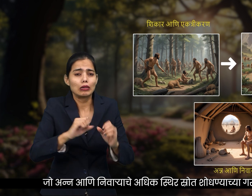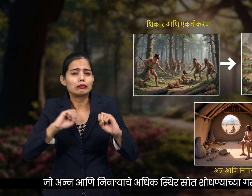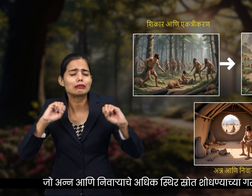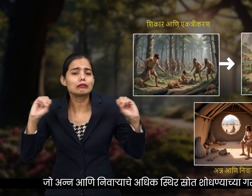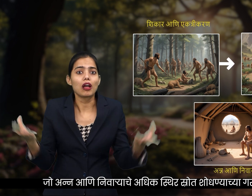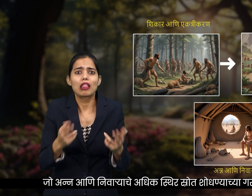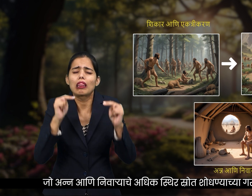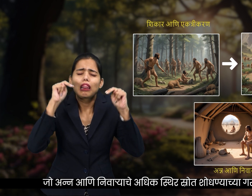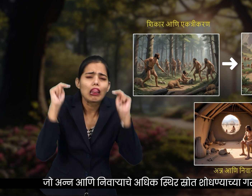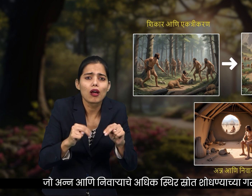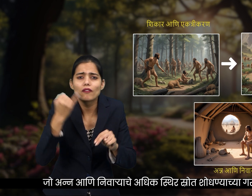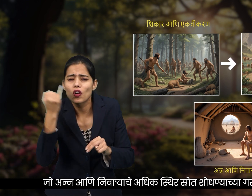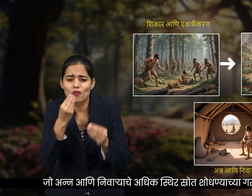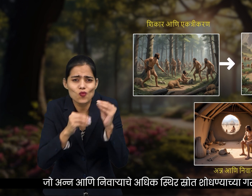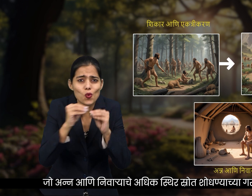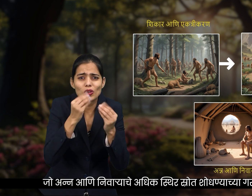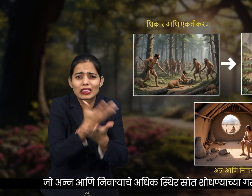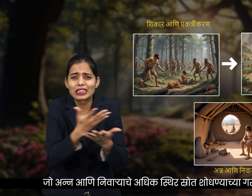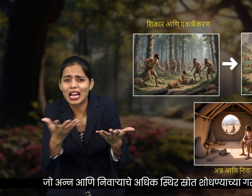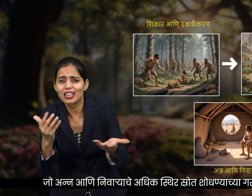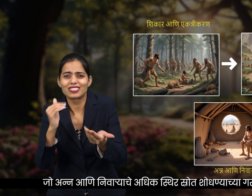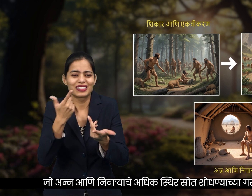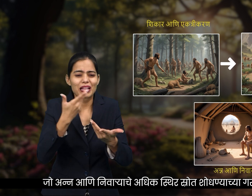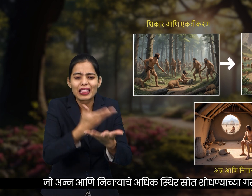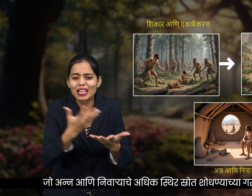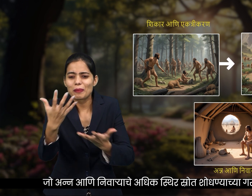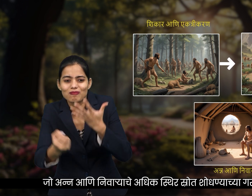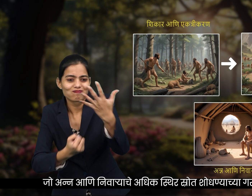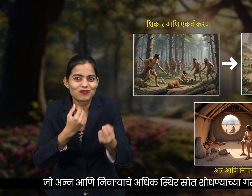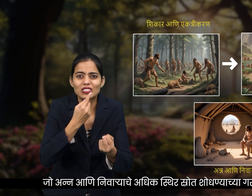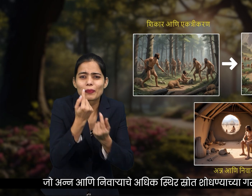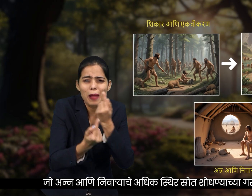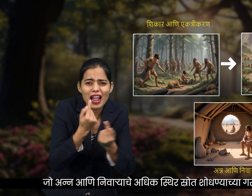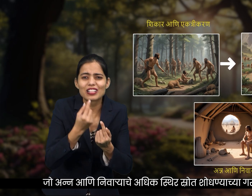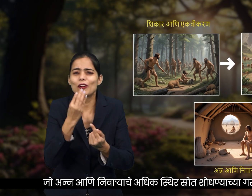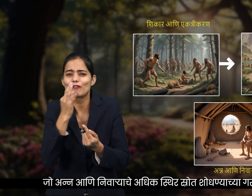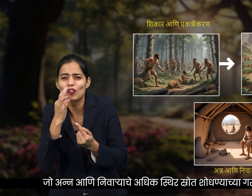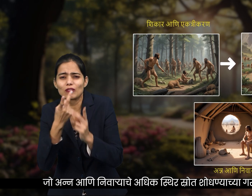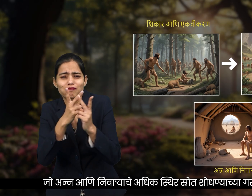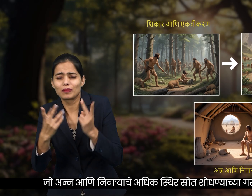जो अन्न आणि निवाऱ्याचे अधिक स्थिर स्रोत शोधण्याच्या गरजेमुळे घडला.